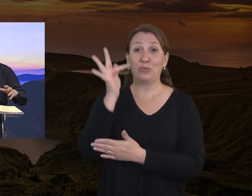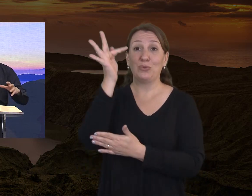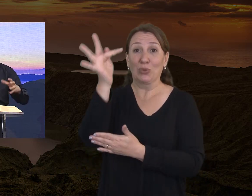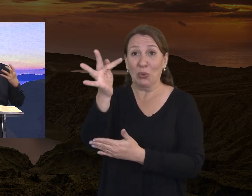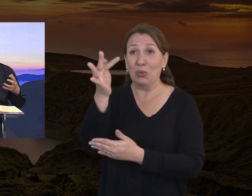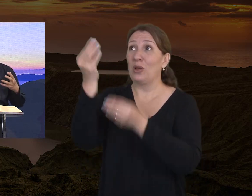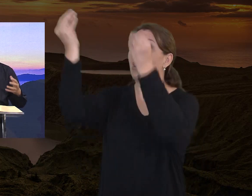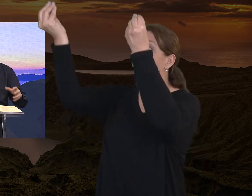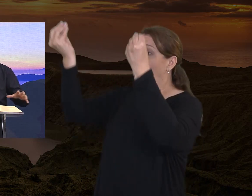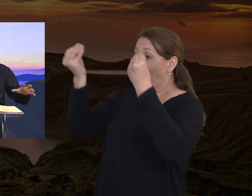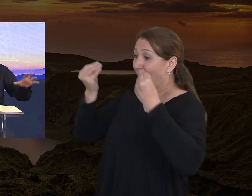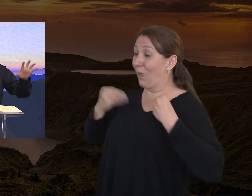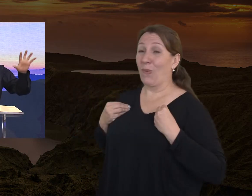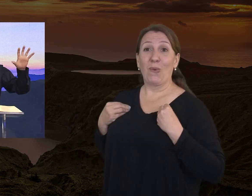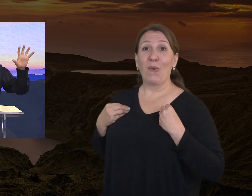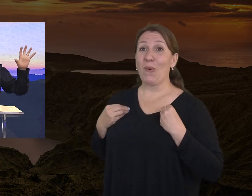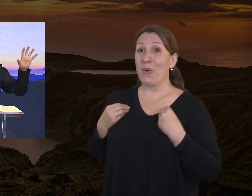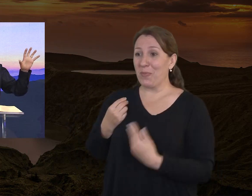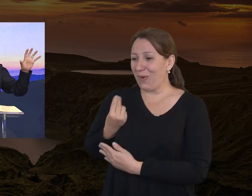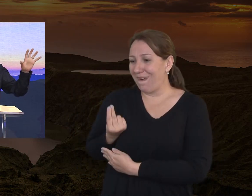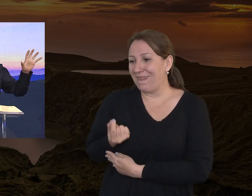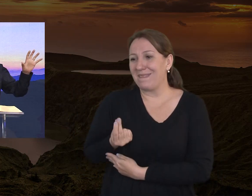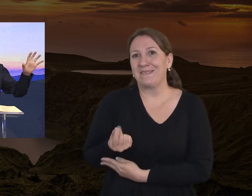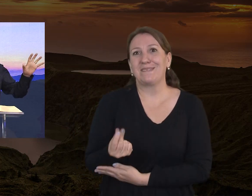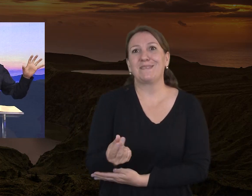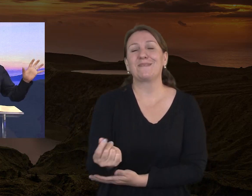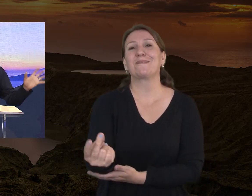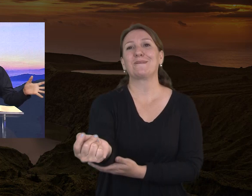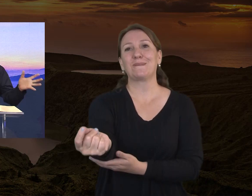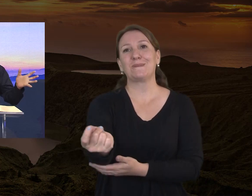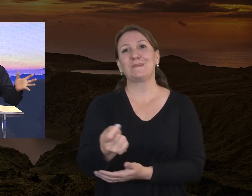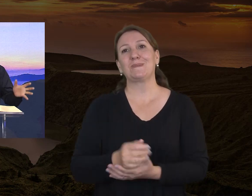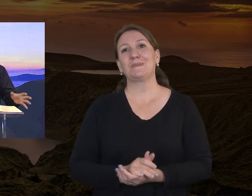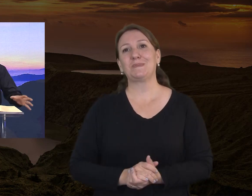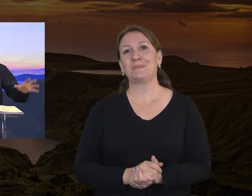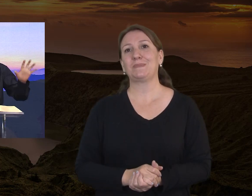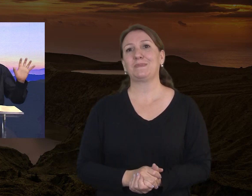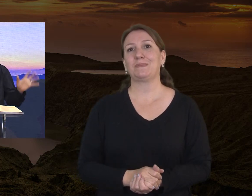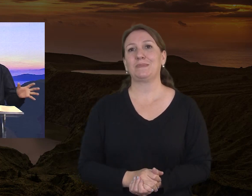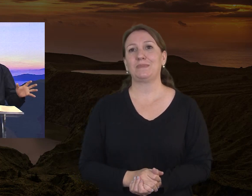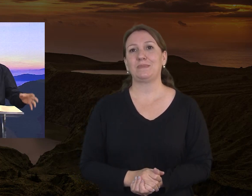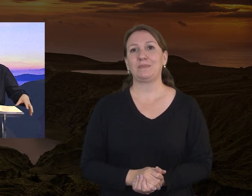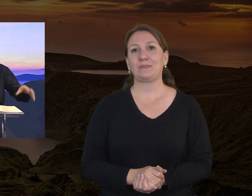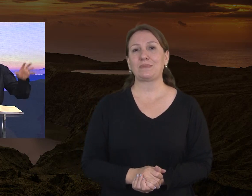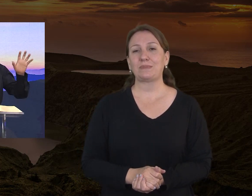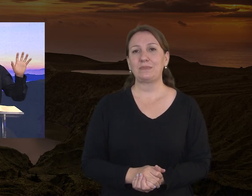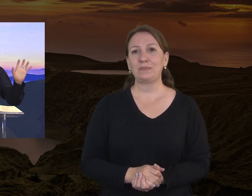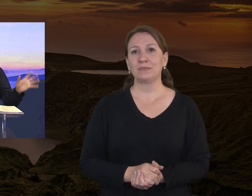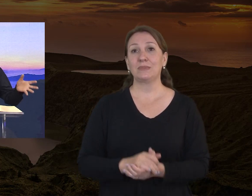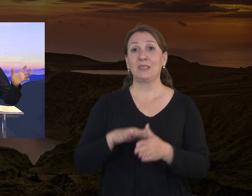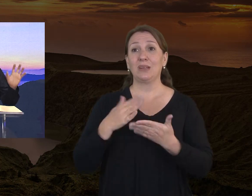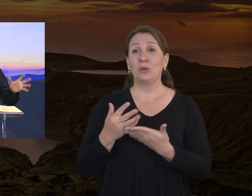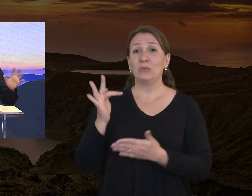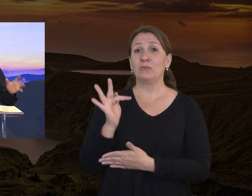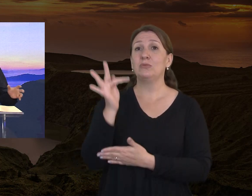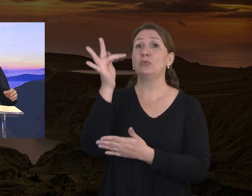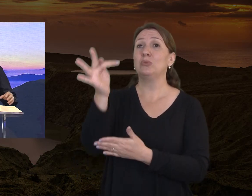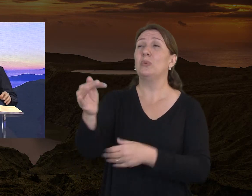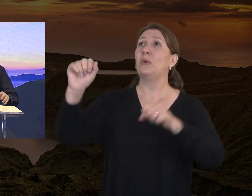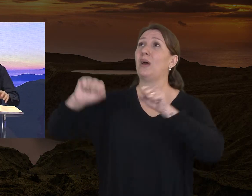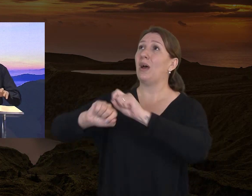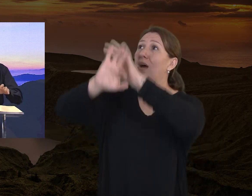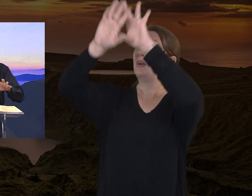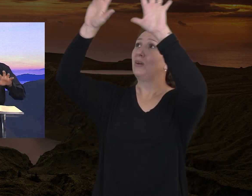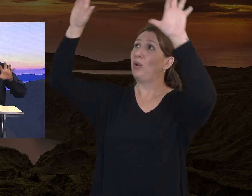irmãos, acontecerá a aparição, a manifestação da glória do Filho de Deus.